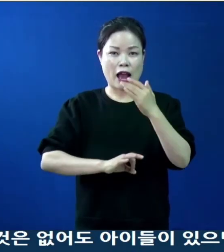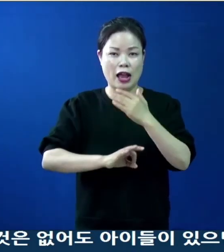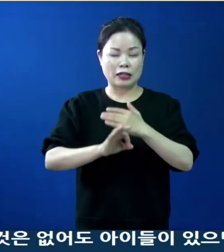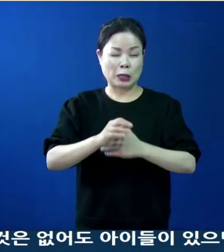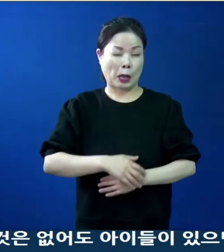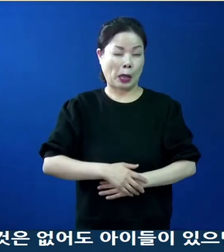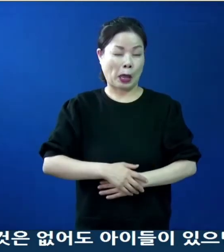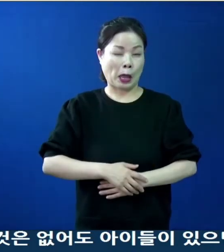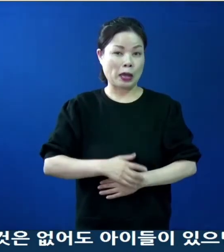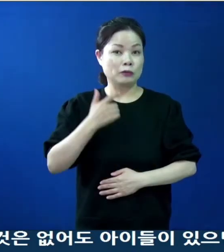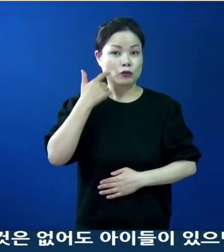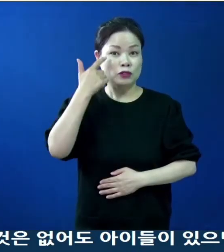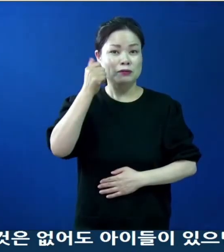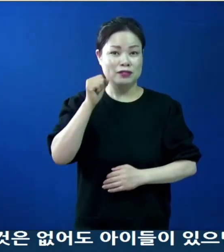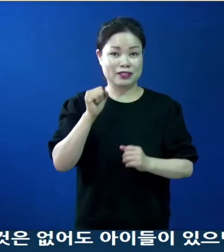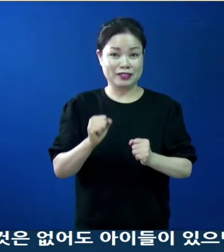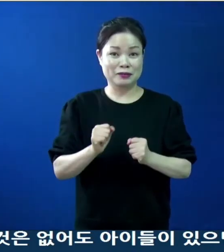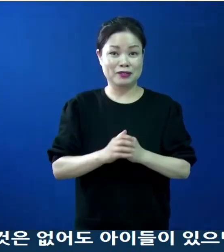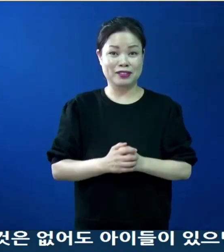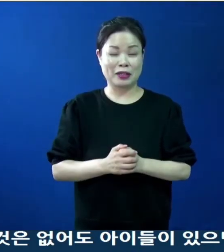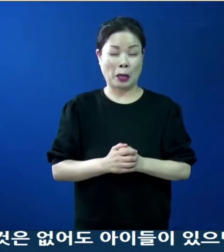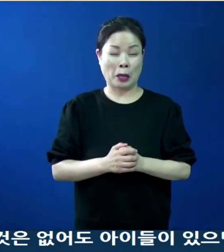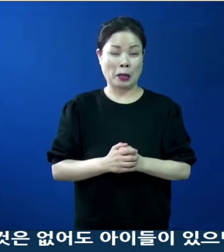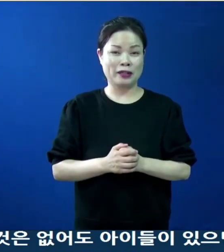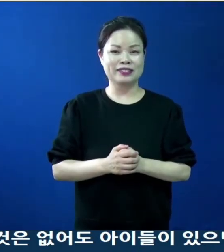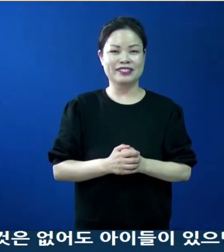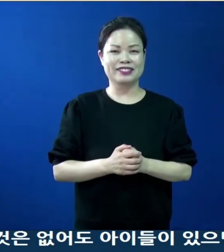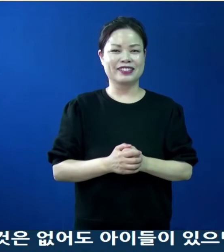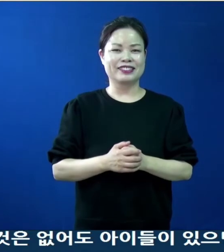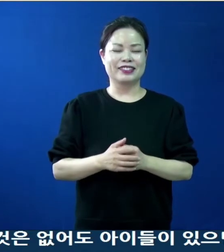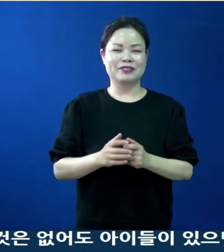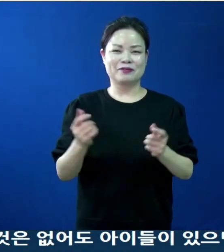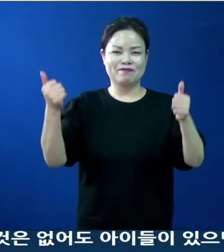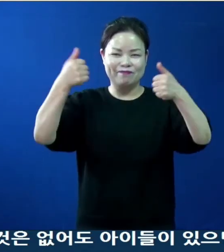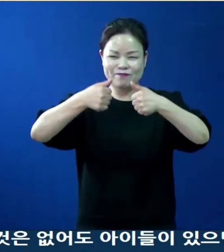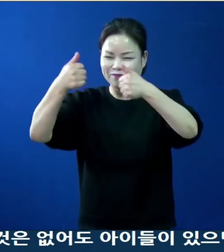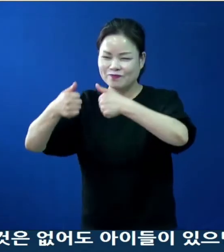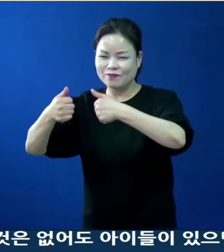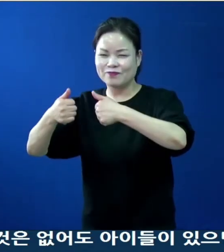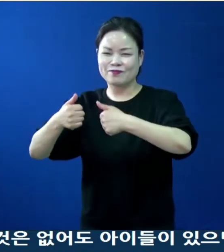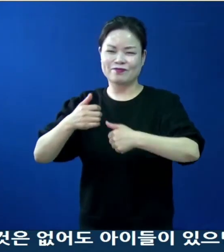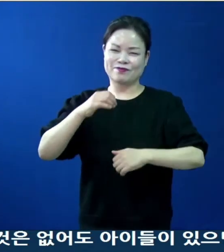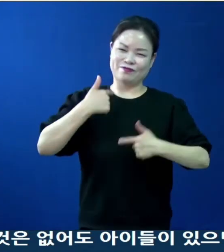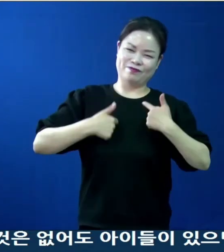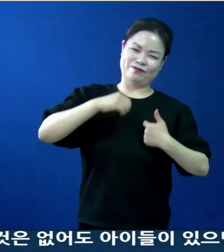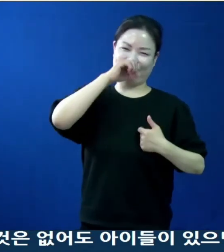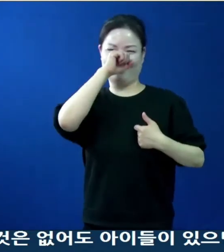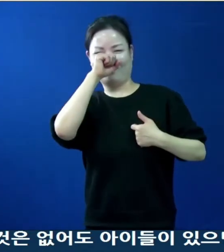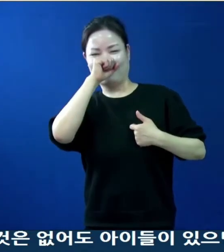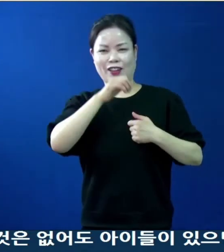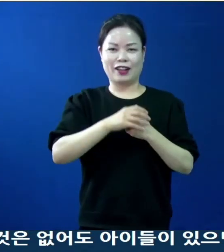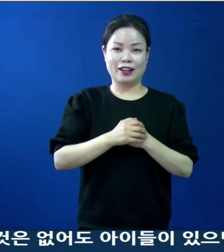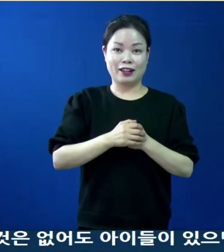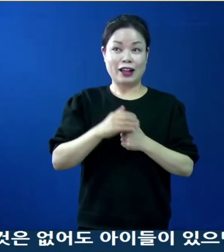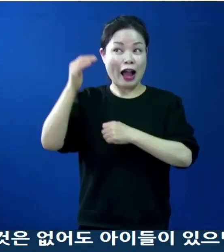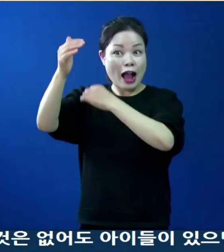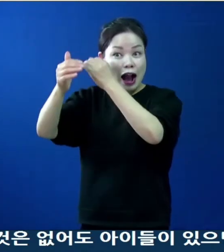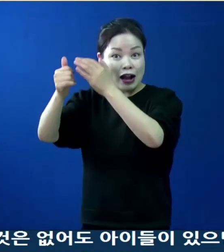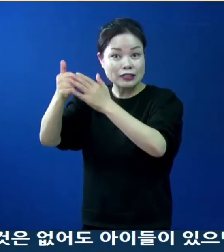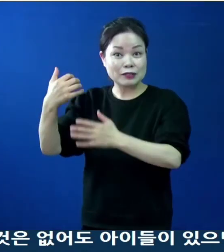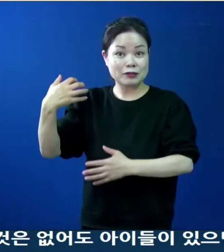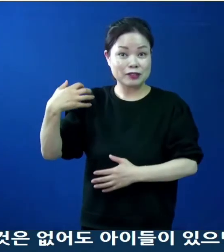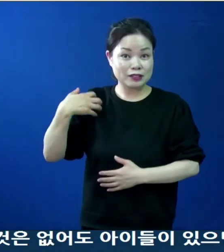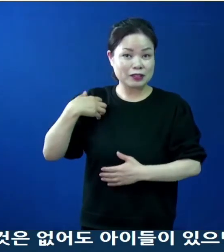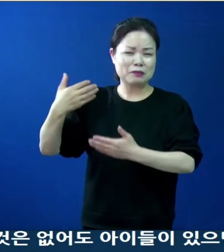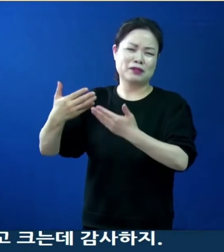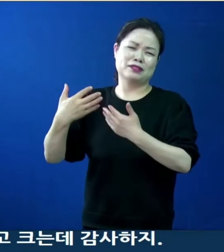윙크를 날려주시는 목사님이 계십니다. 네. 그냥 그 받으면서 그렇게 살아가고 있고, 또 무엇보다도 내가 하나님 사명을 이렇게